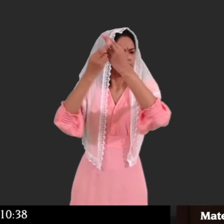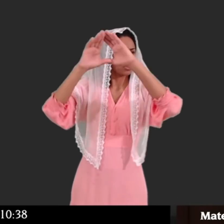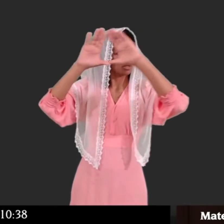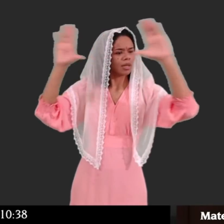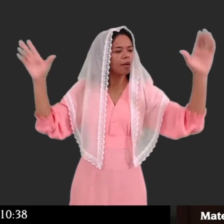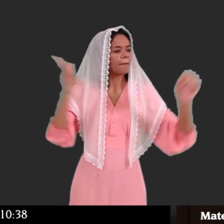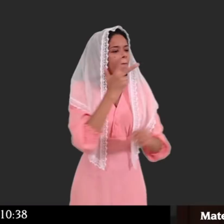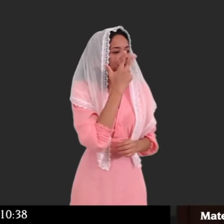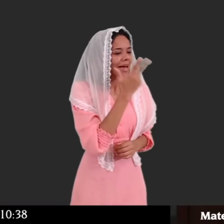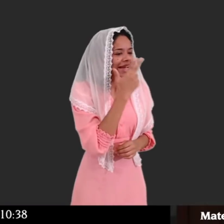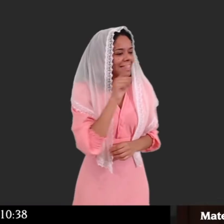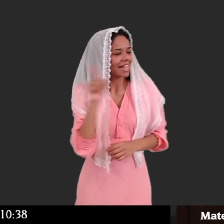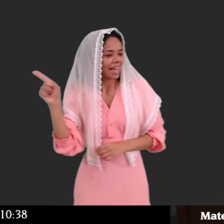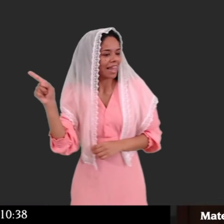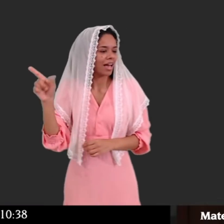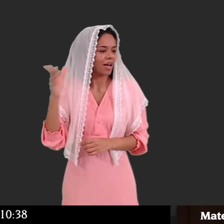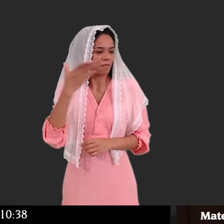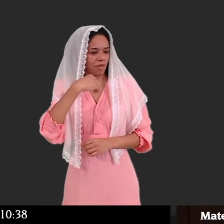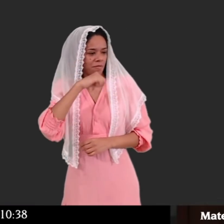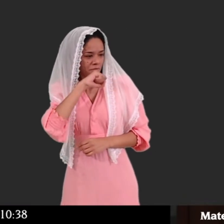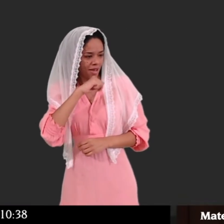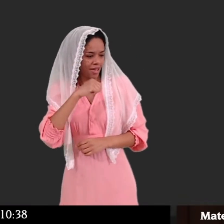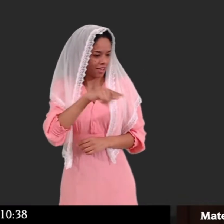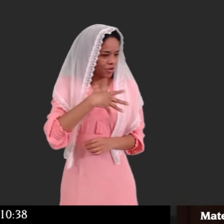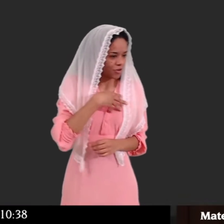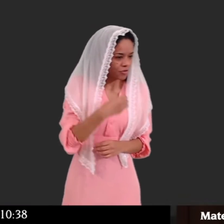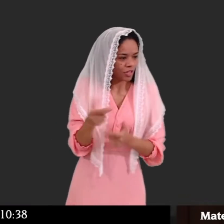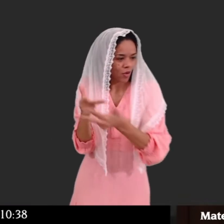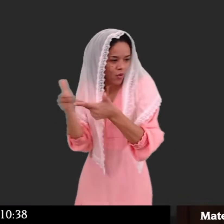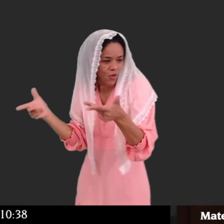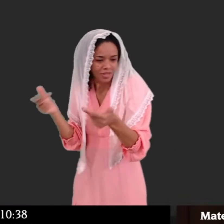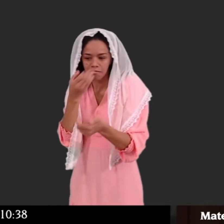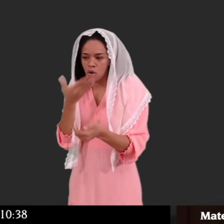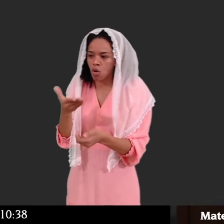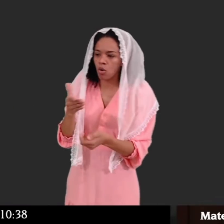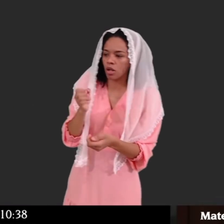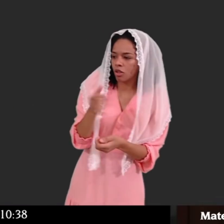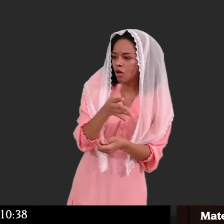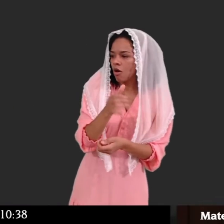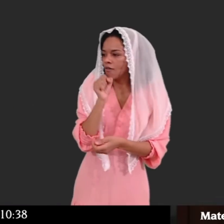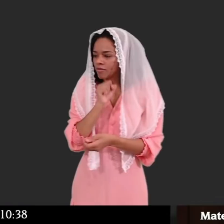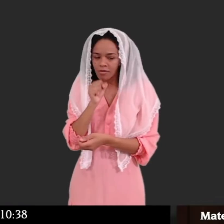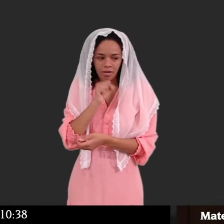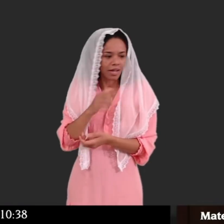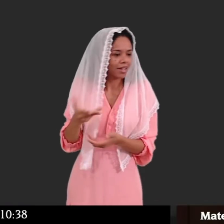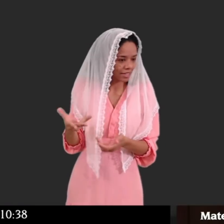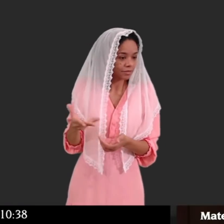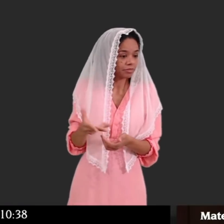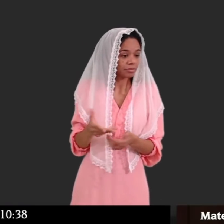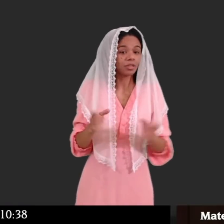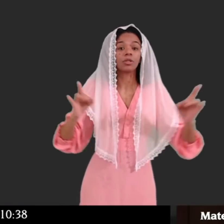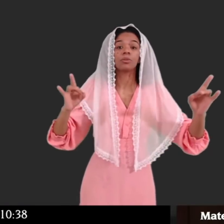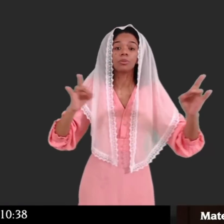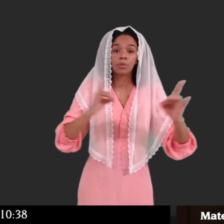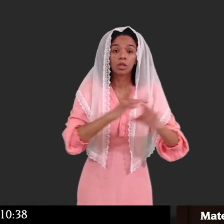família, que tira do seu tesouro coisas novas e velhas. E aconteceu que Jesus, concluindo estas